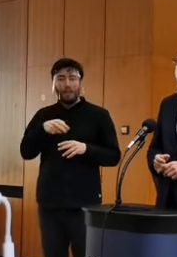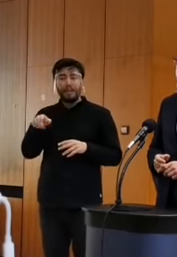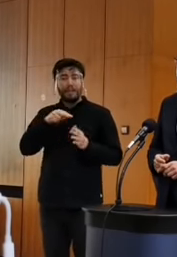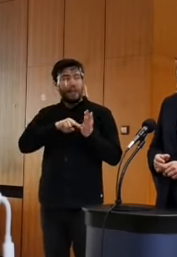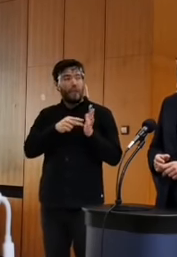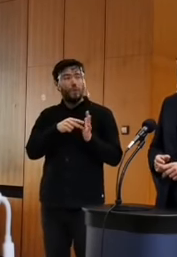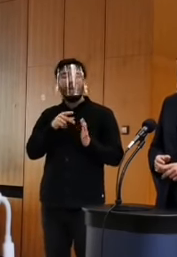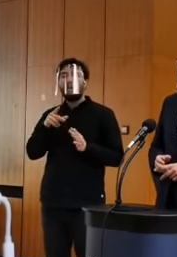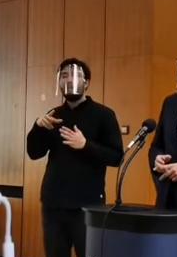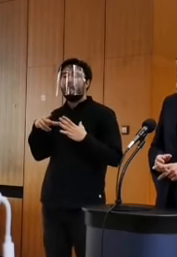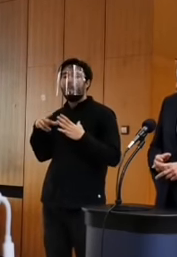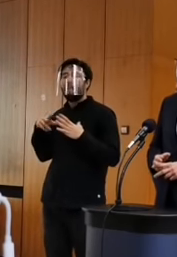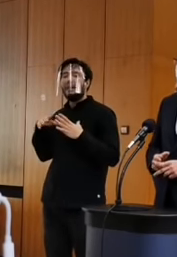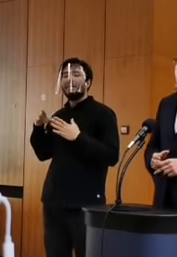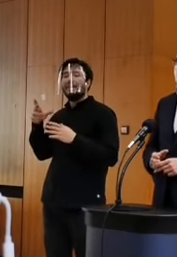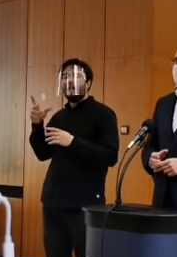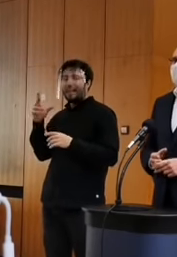prezidentkou? Áno, je.